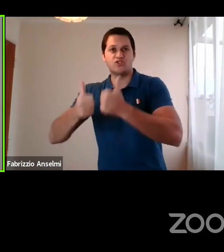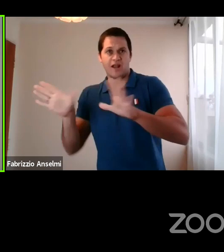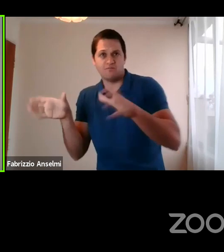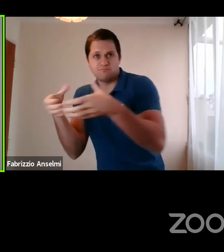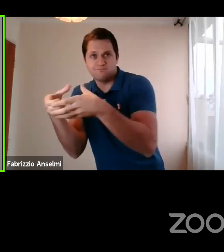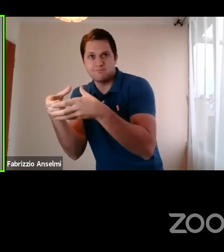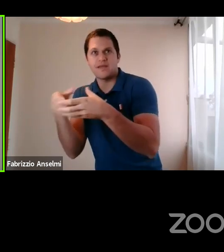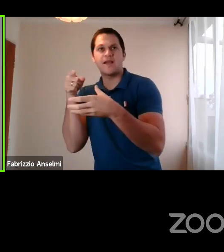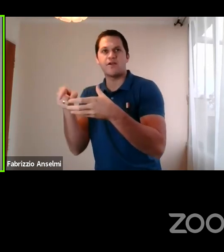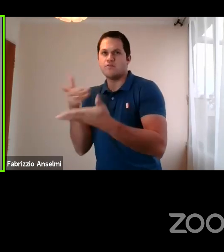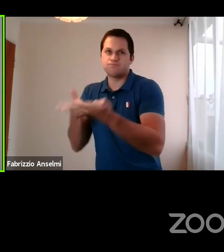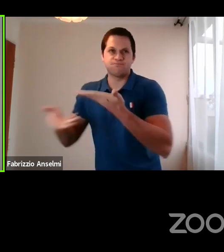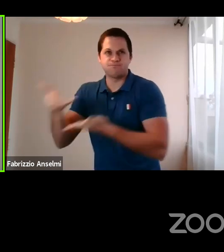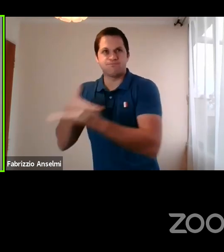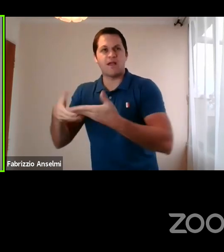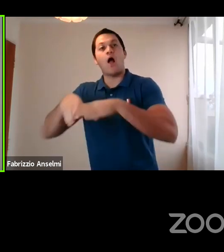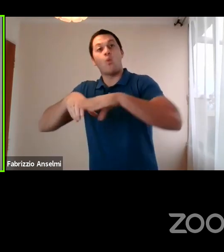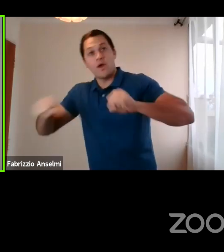¿Ya?